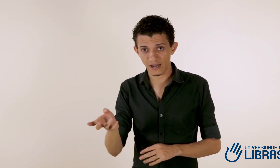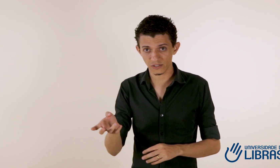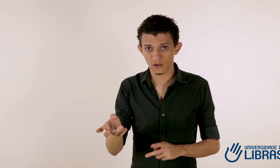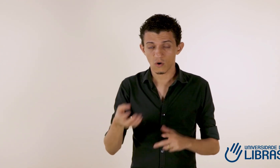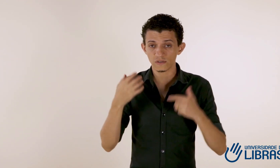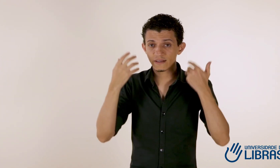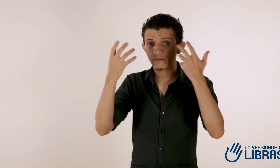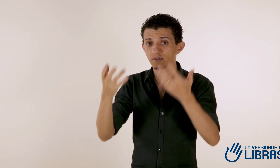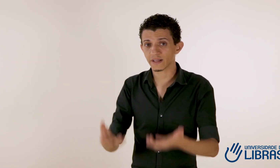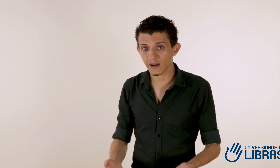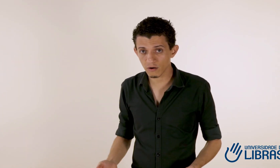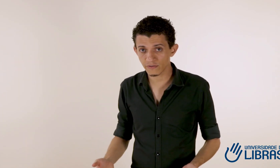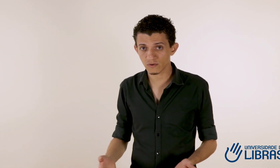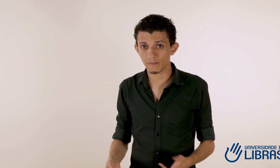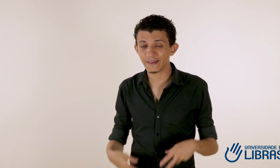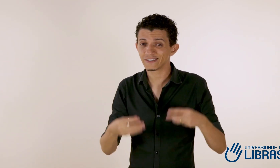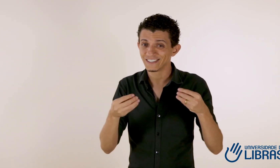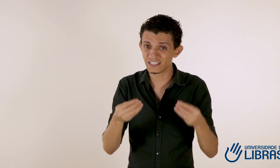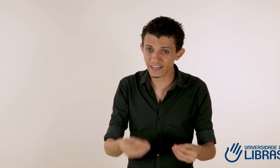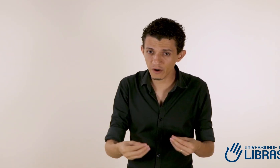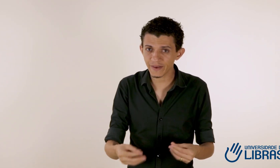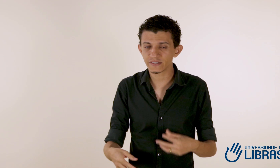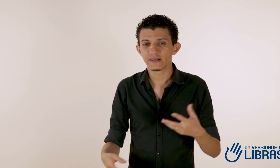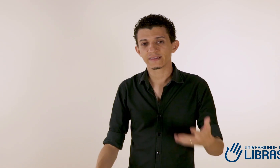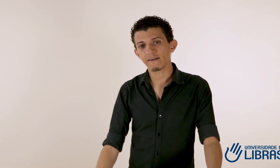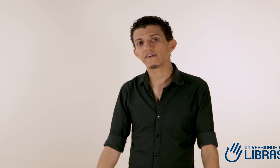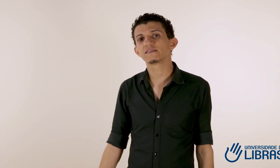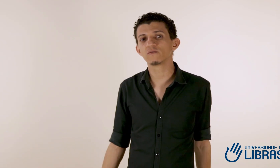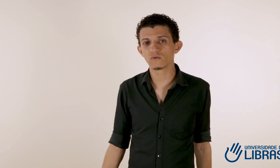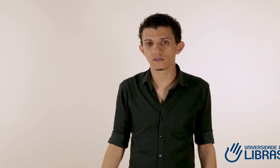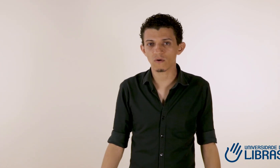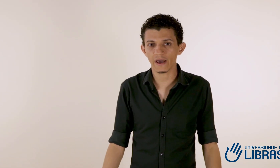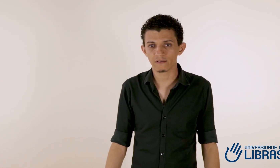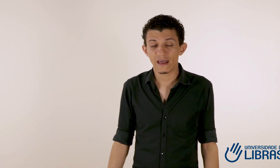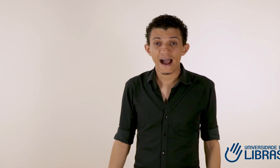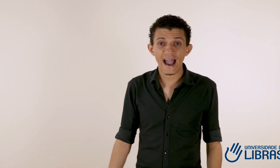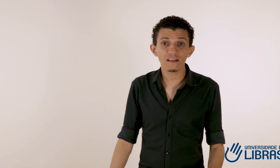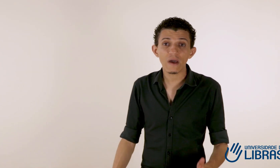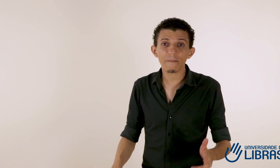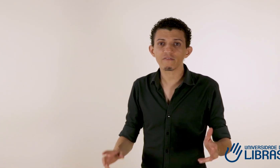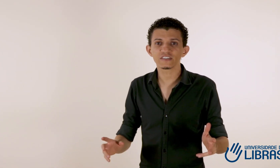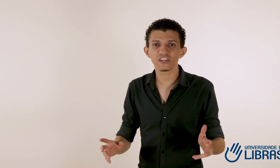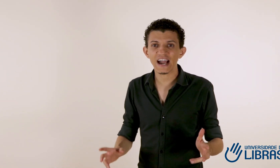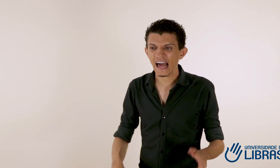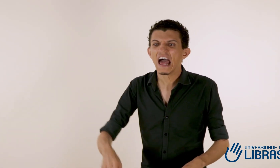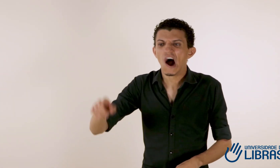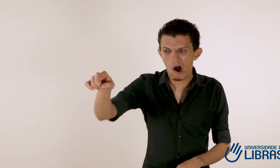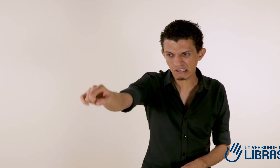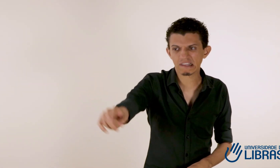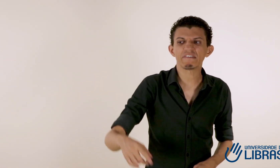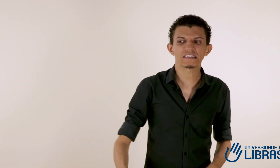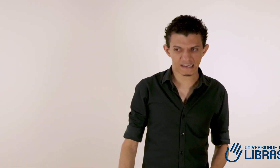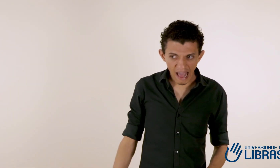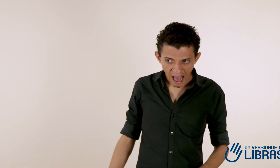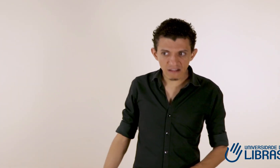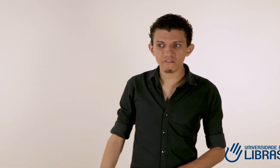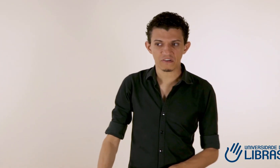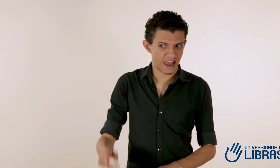quantidade, ou sem demonstrar algo visualmente, geralmente está fazendo um uso incorreto. Aí não é para você chegar lá, ó, você está fazendo errado, viu? Não é